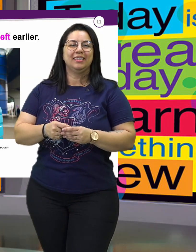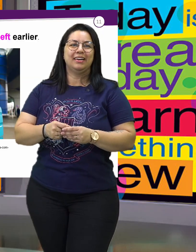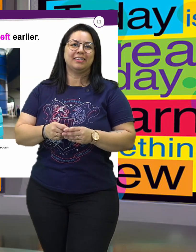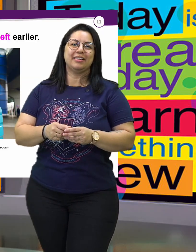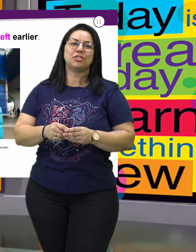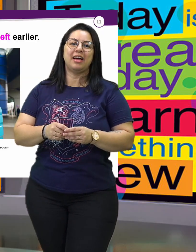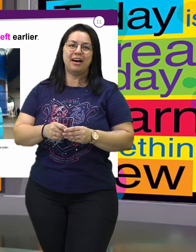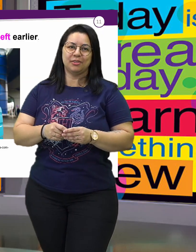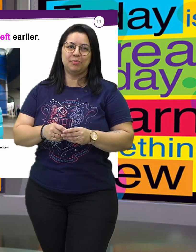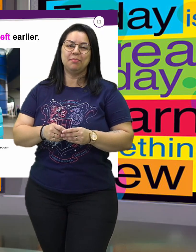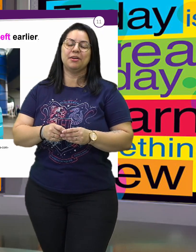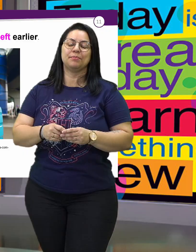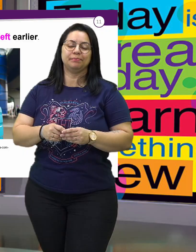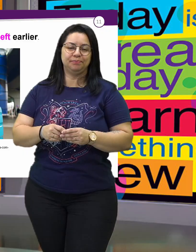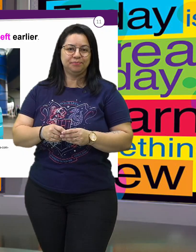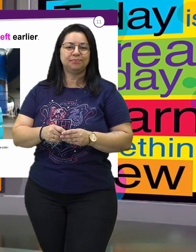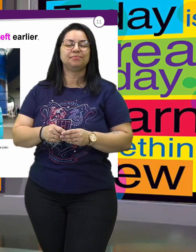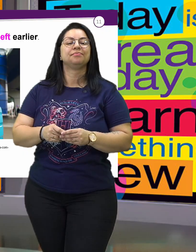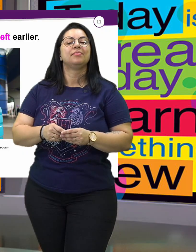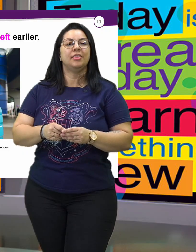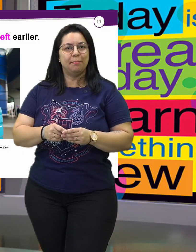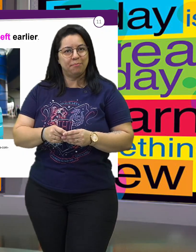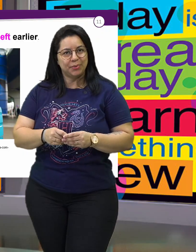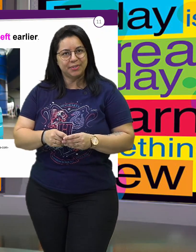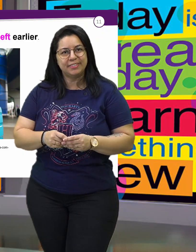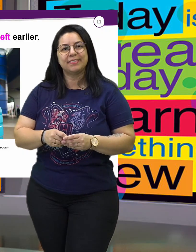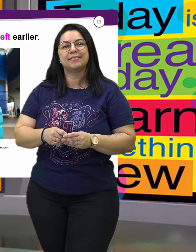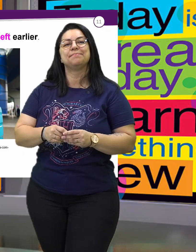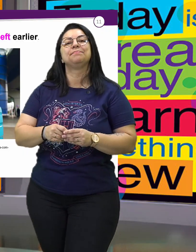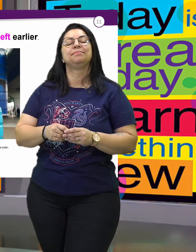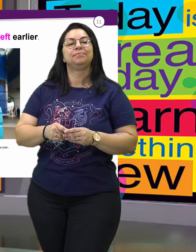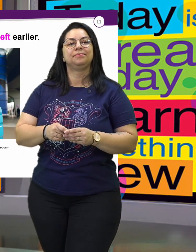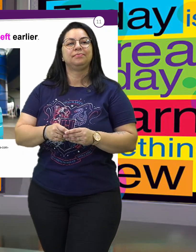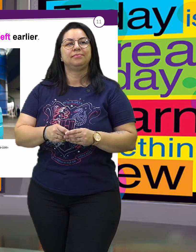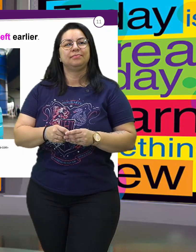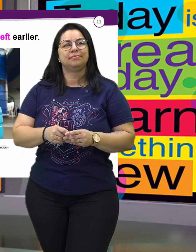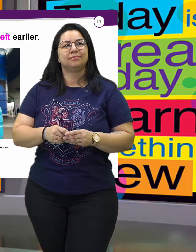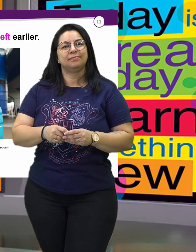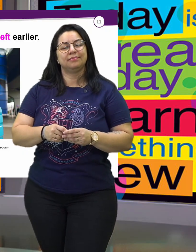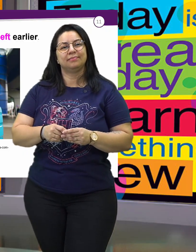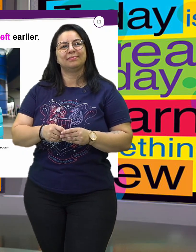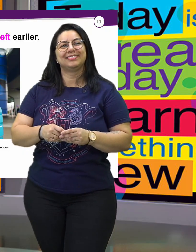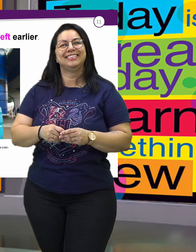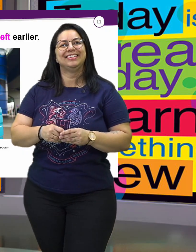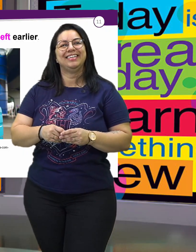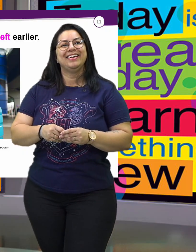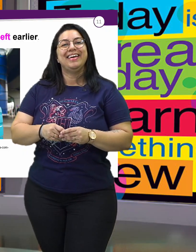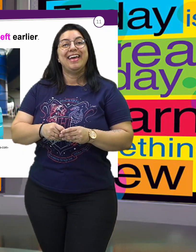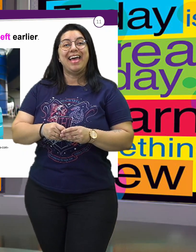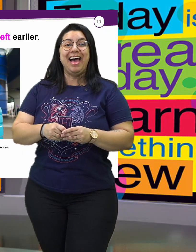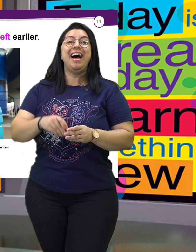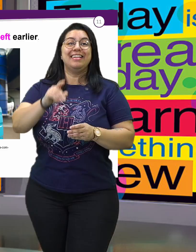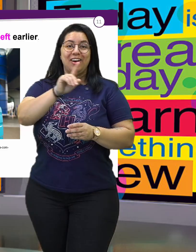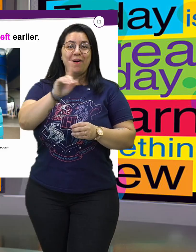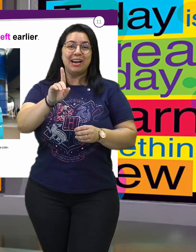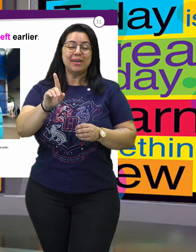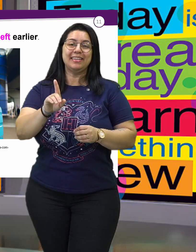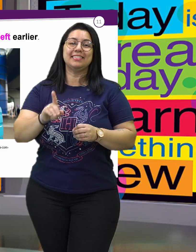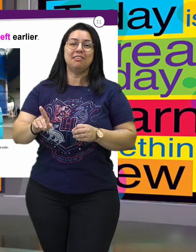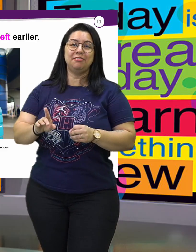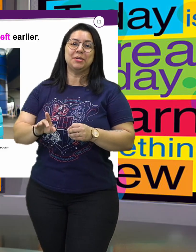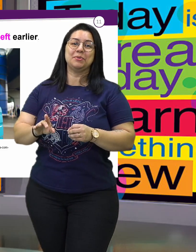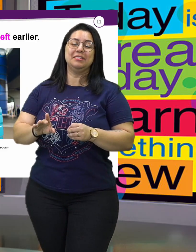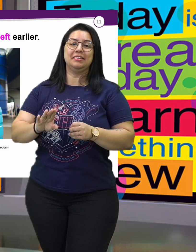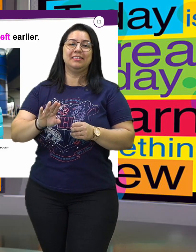De resultado primeiro, condição depois. E aí tem uma vírgula aqui de gaiata. Tem uma vírgula de não gaiata. Era